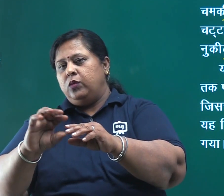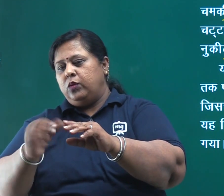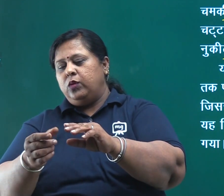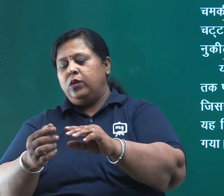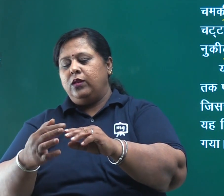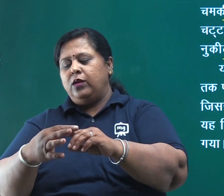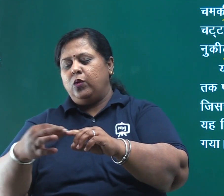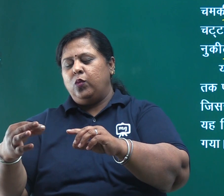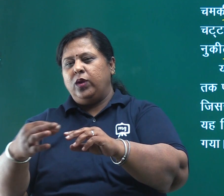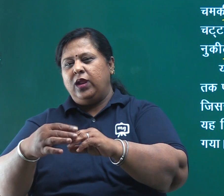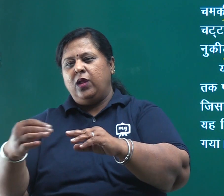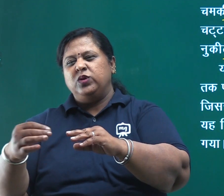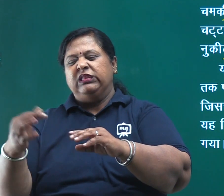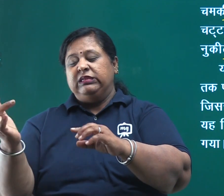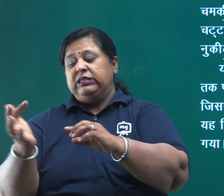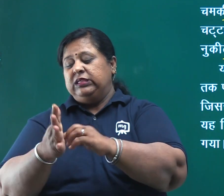नुकीला होता है।